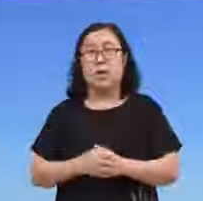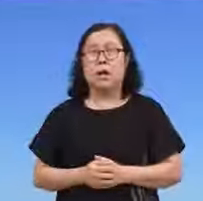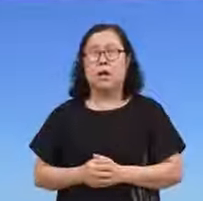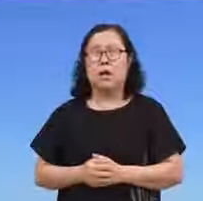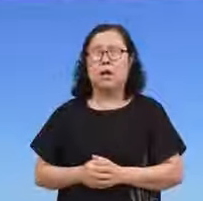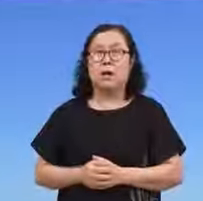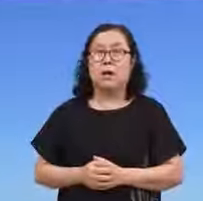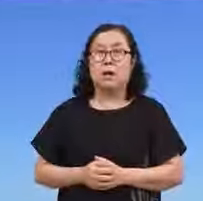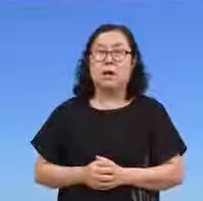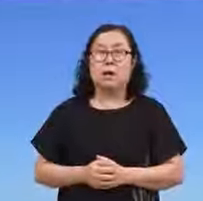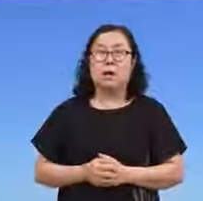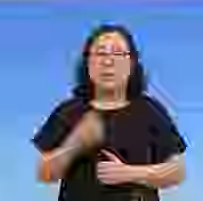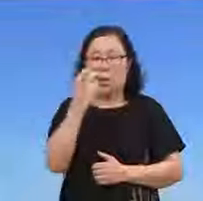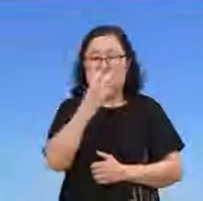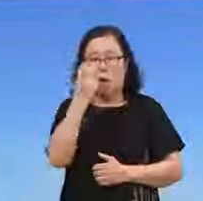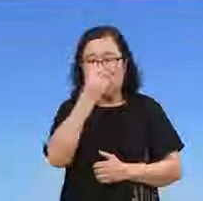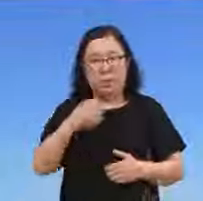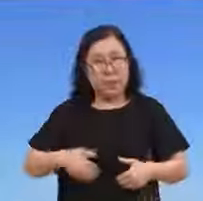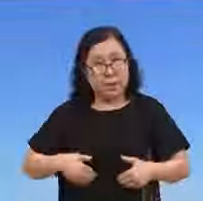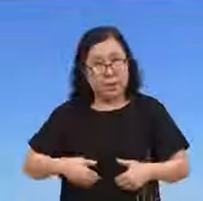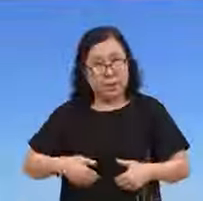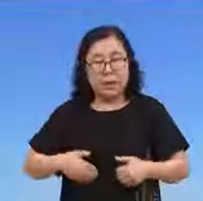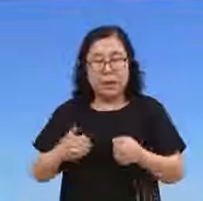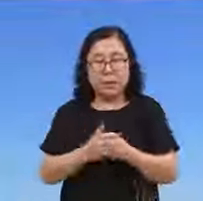이게 야곱은 홀로 남았더니,